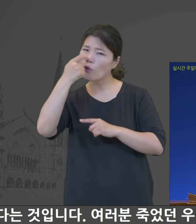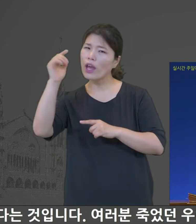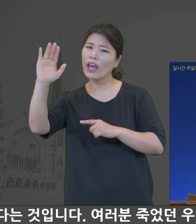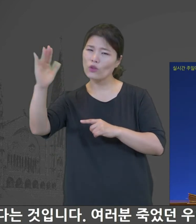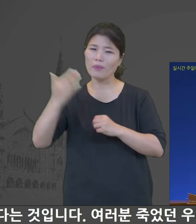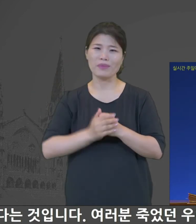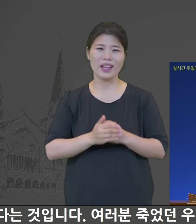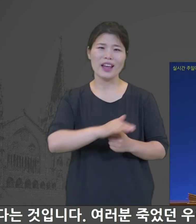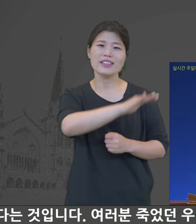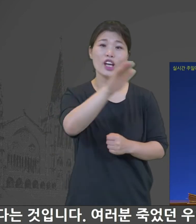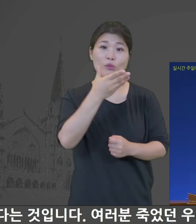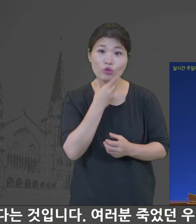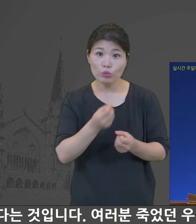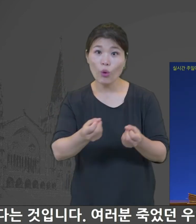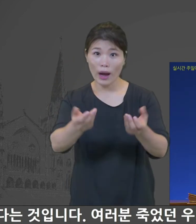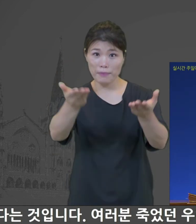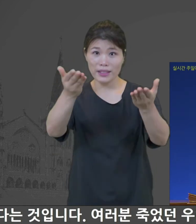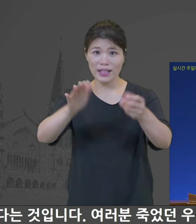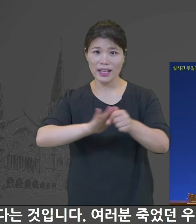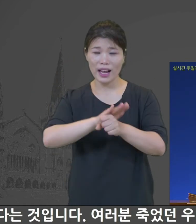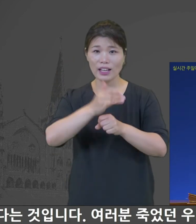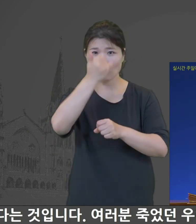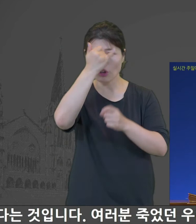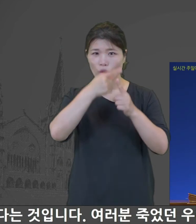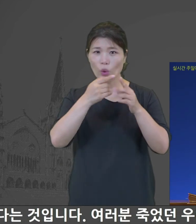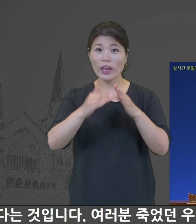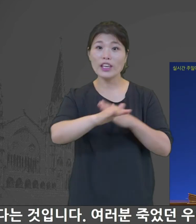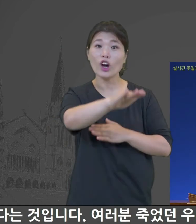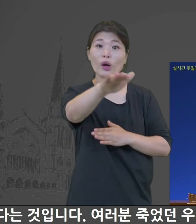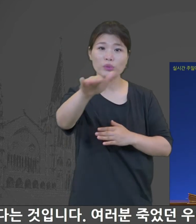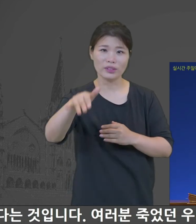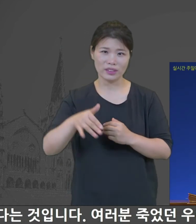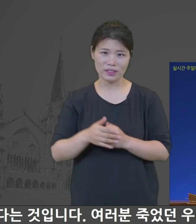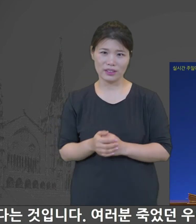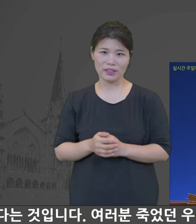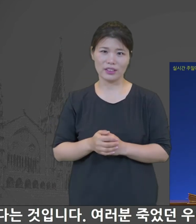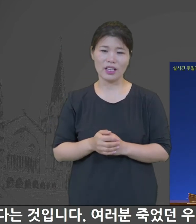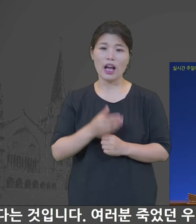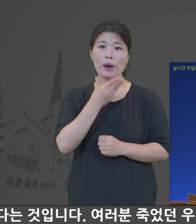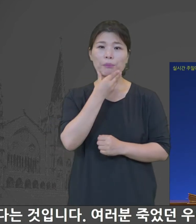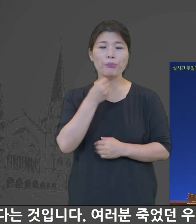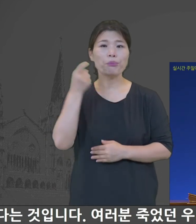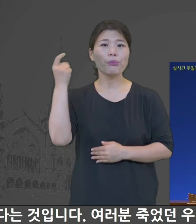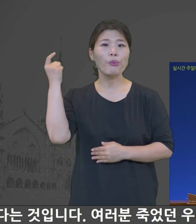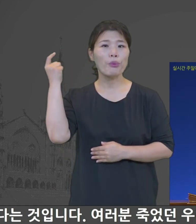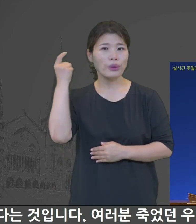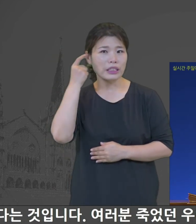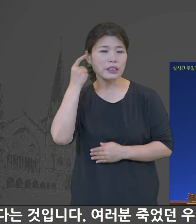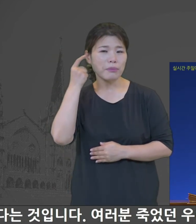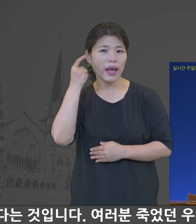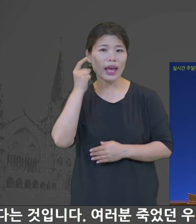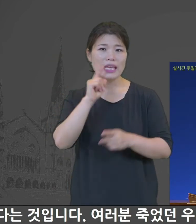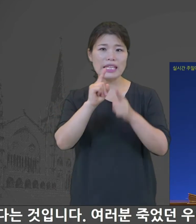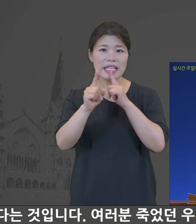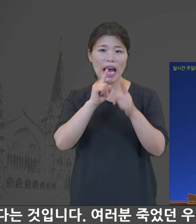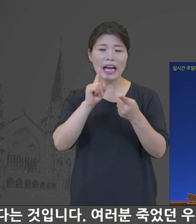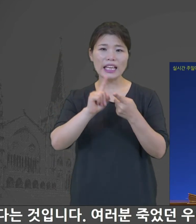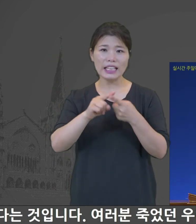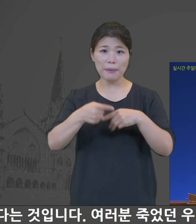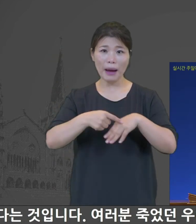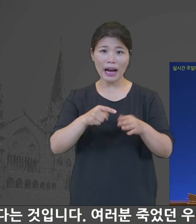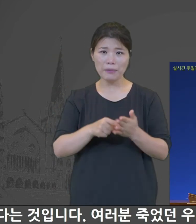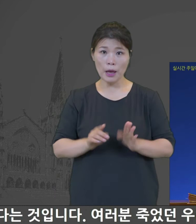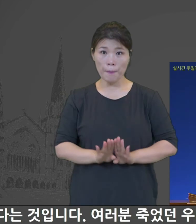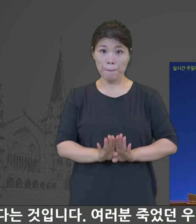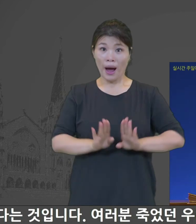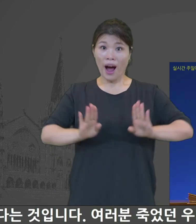축복합니다. 사랑하는 모든 충현의 가족들, 하나님의 백성들, 복음의 이야기에 마음이 활짝